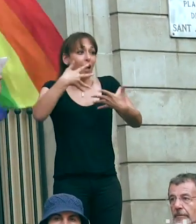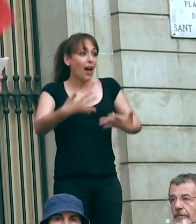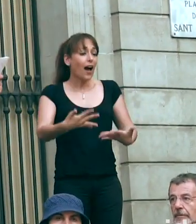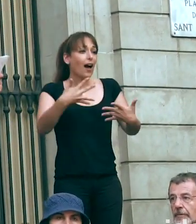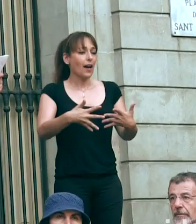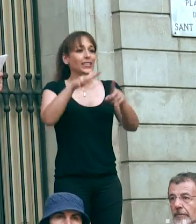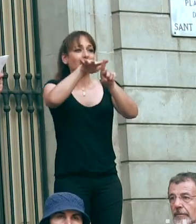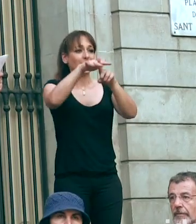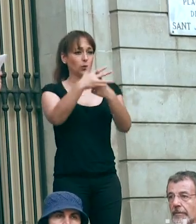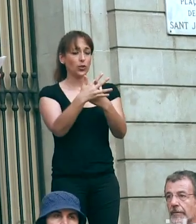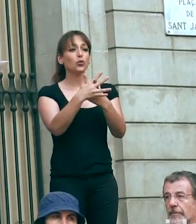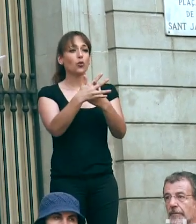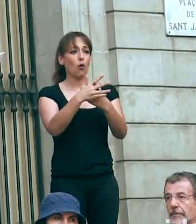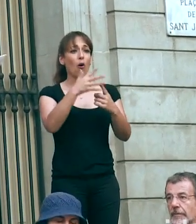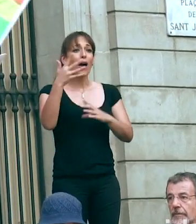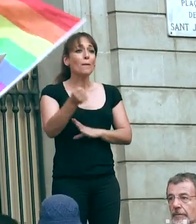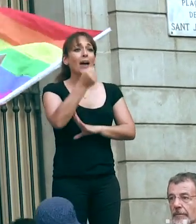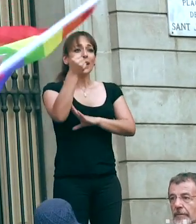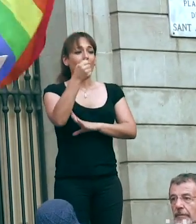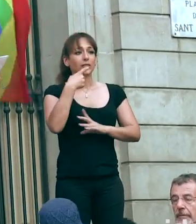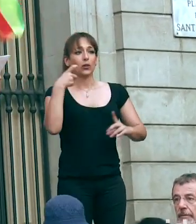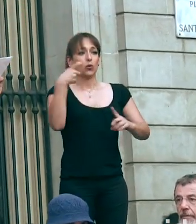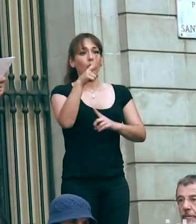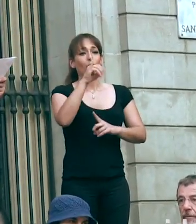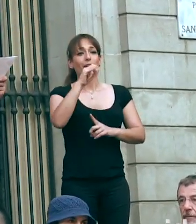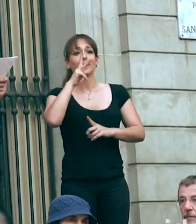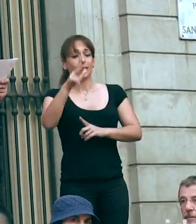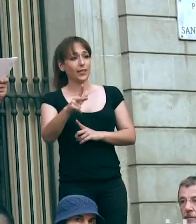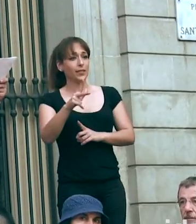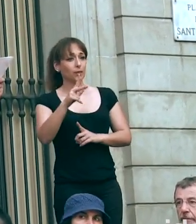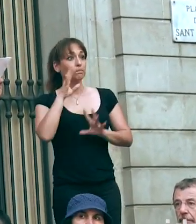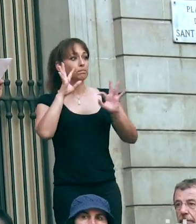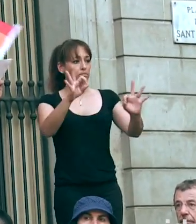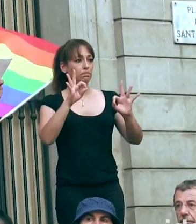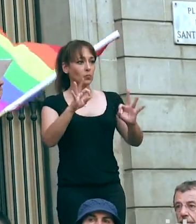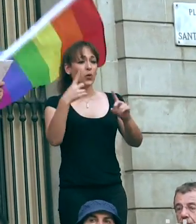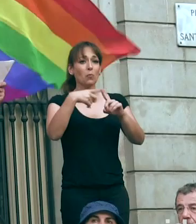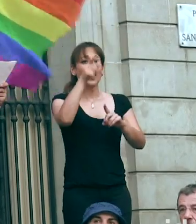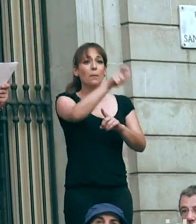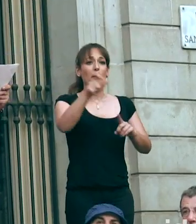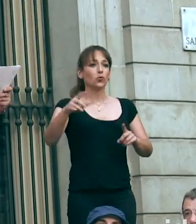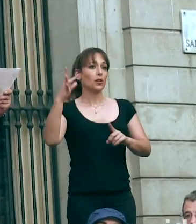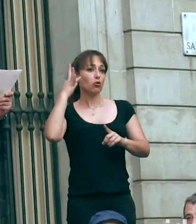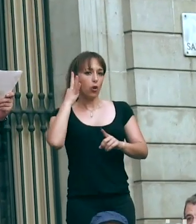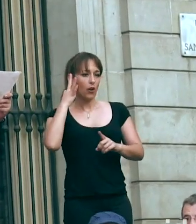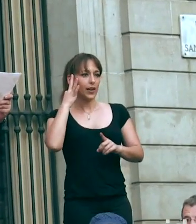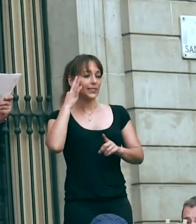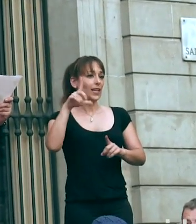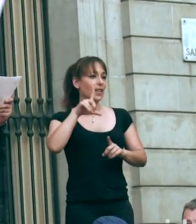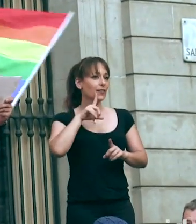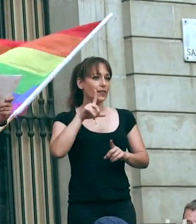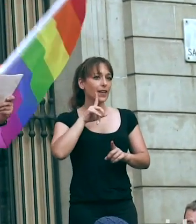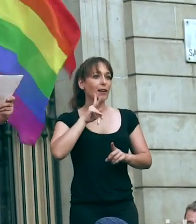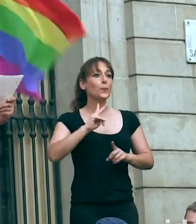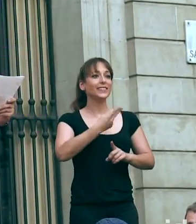contra la salut LGBTI és molt greu. L'exclusió de les dones lesbianes,